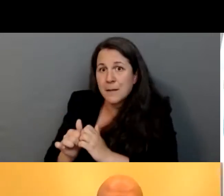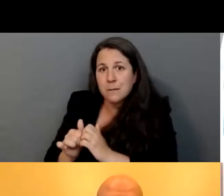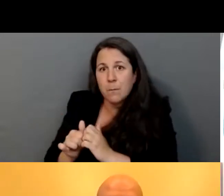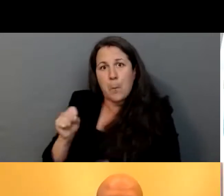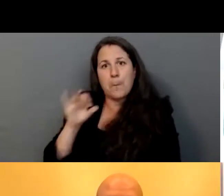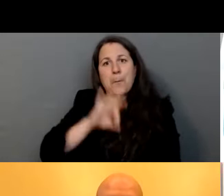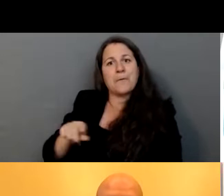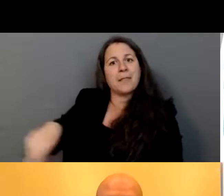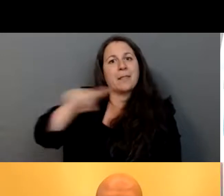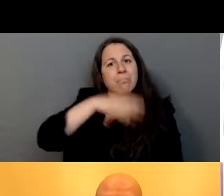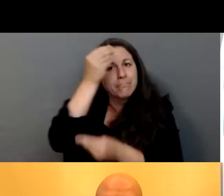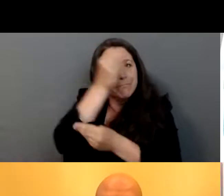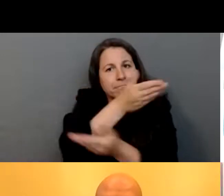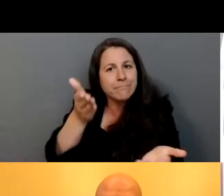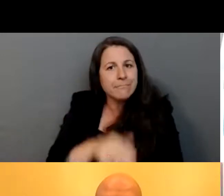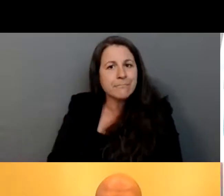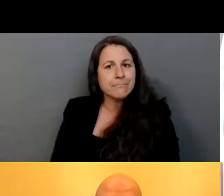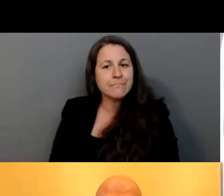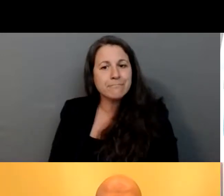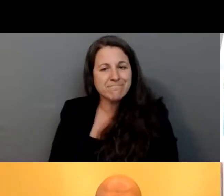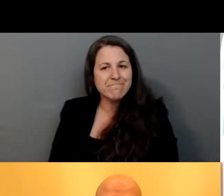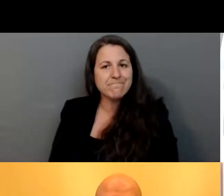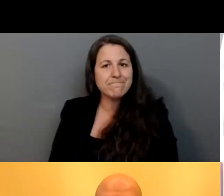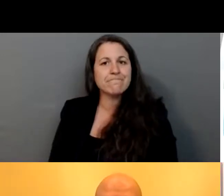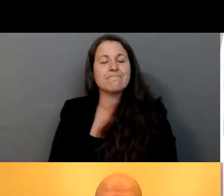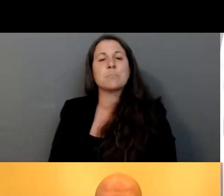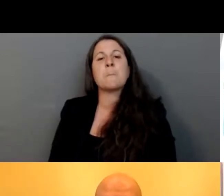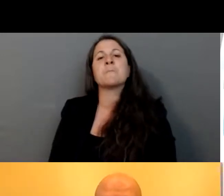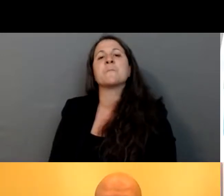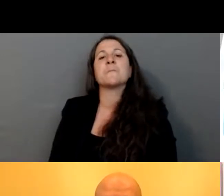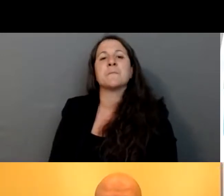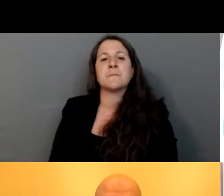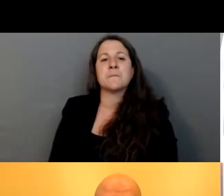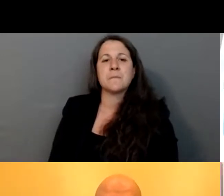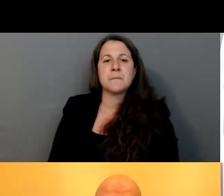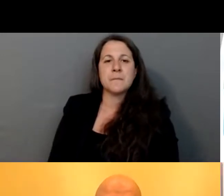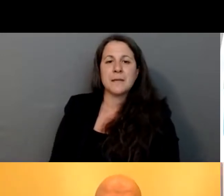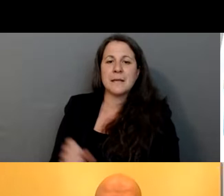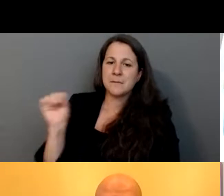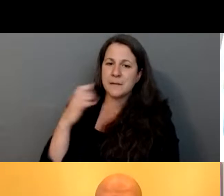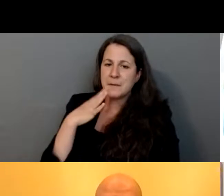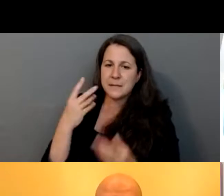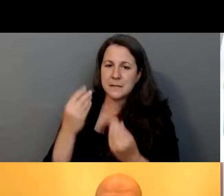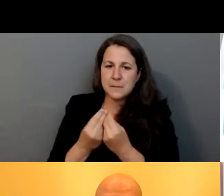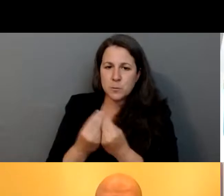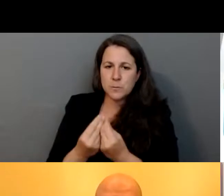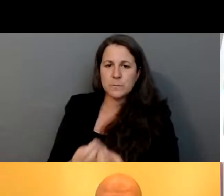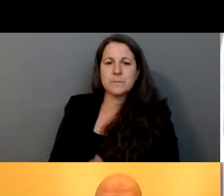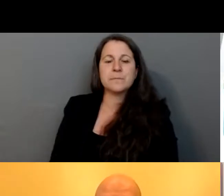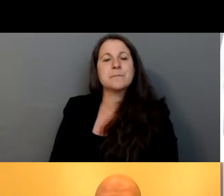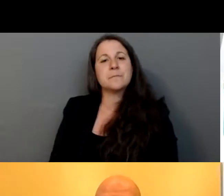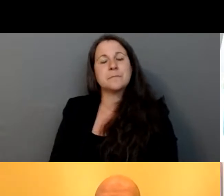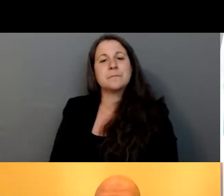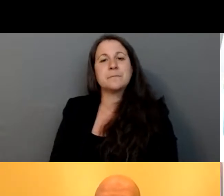Merci pour cette réponse. Merci pour ces échanges très